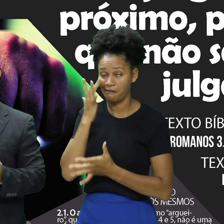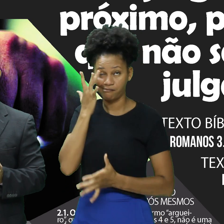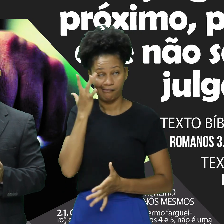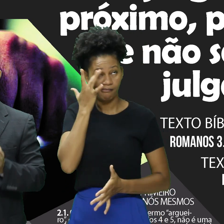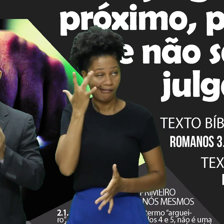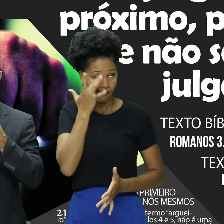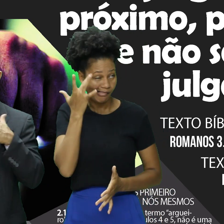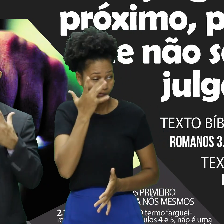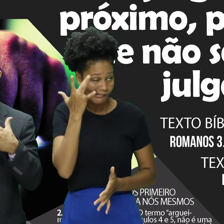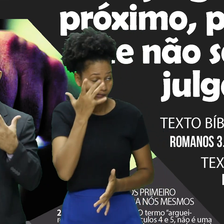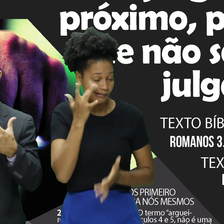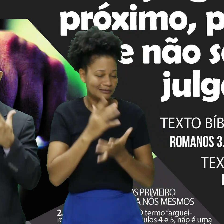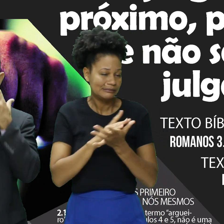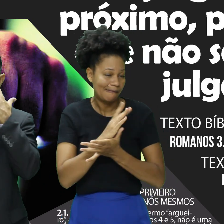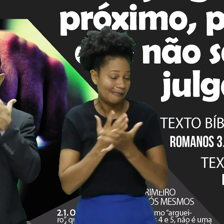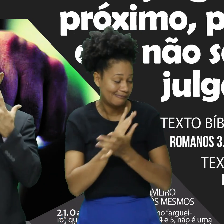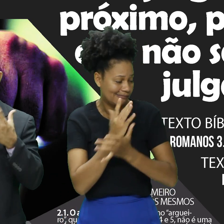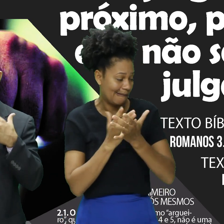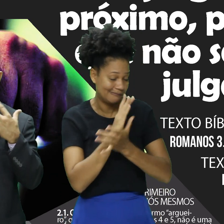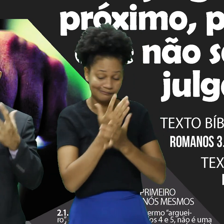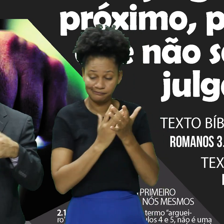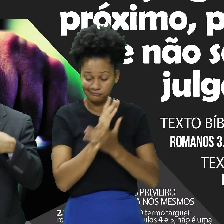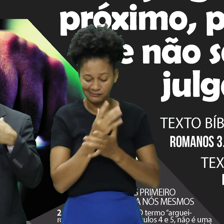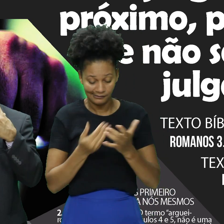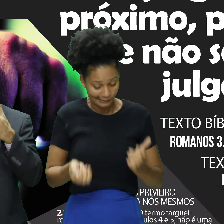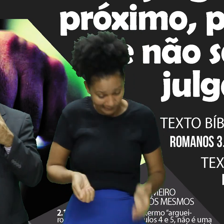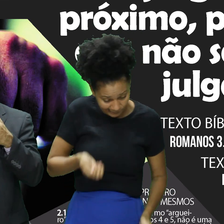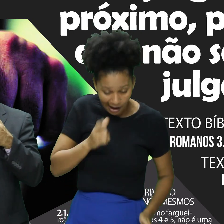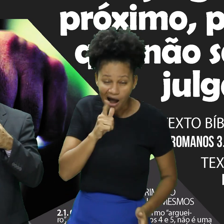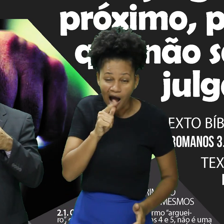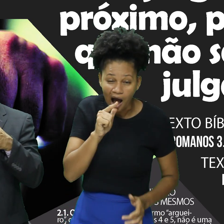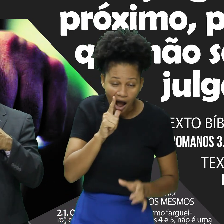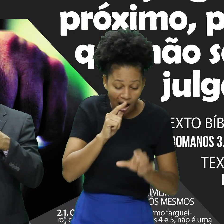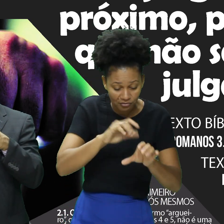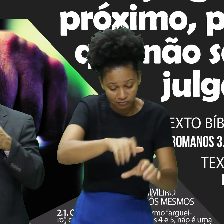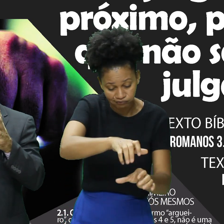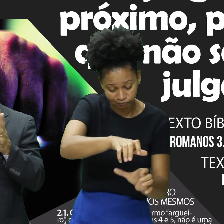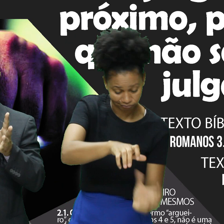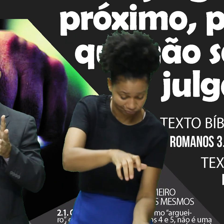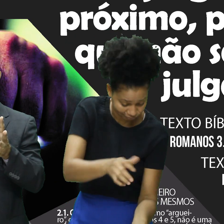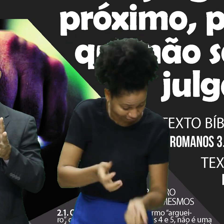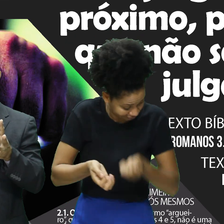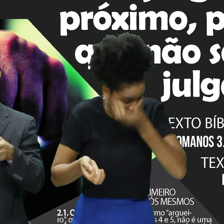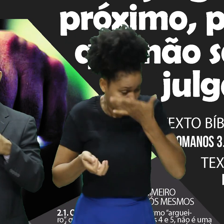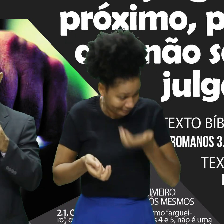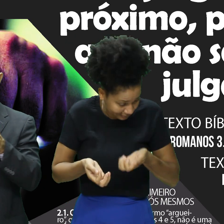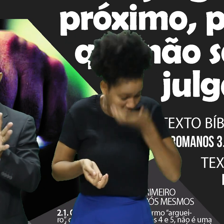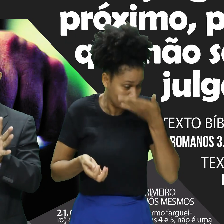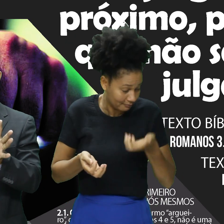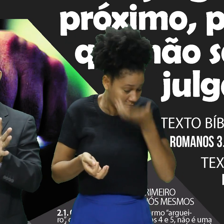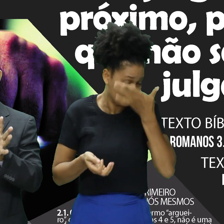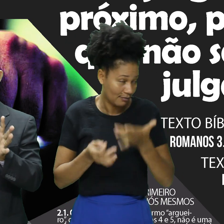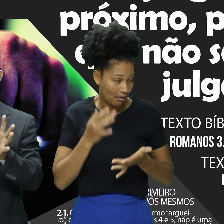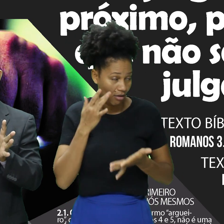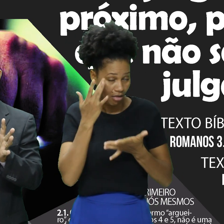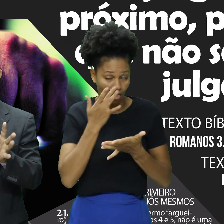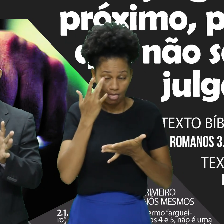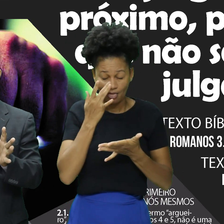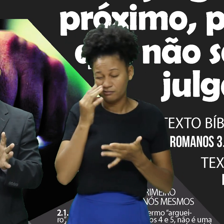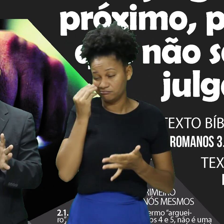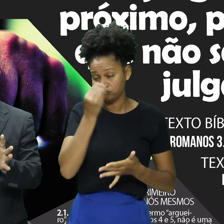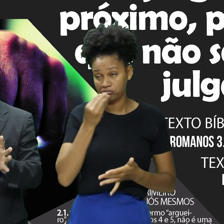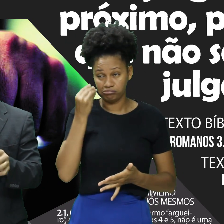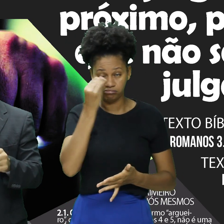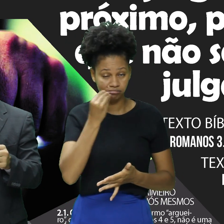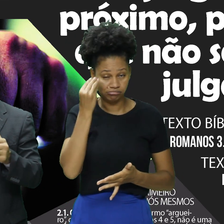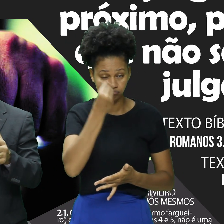cisco no olho, você fica perturbado, você lava, você não fica em paz, até você tirar aquele cisco do